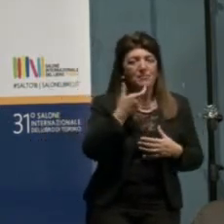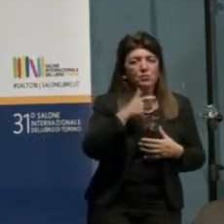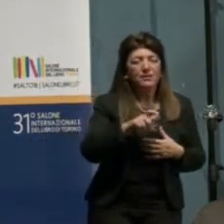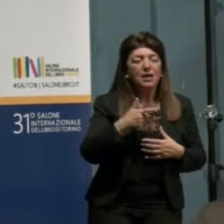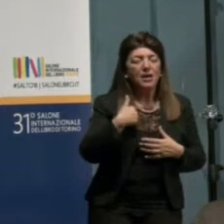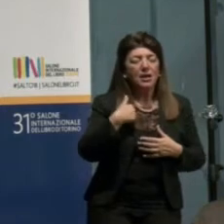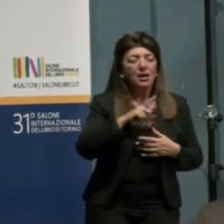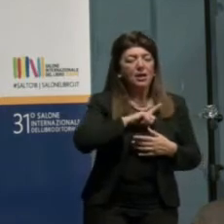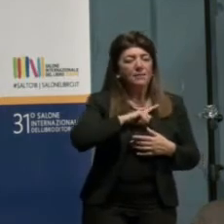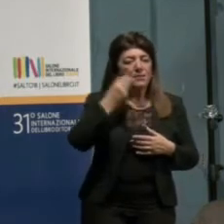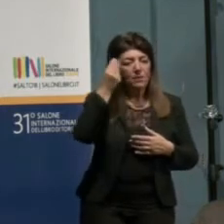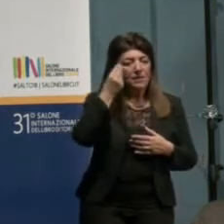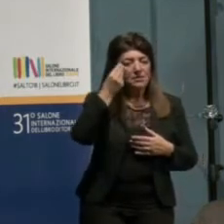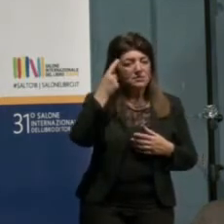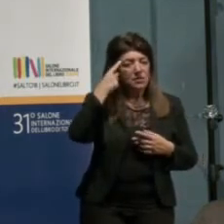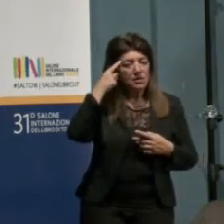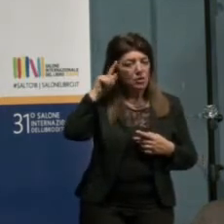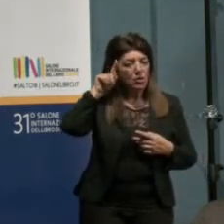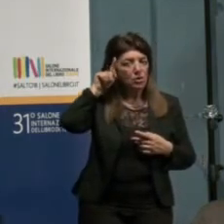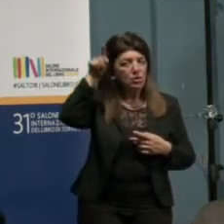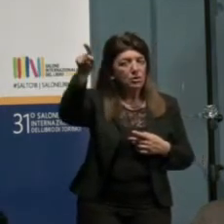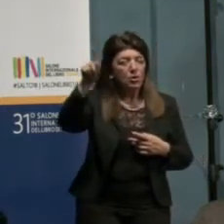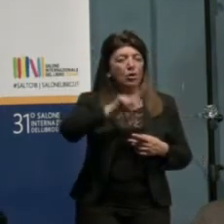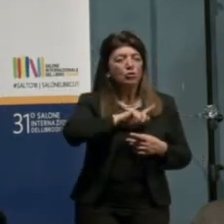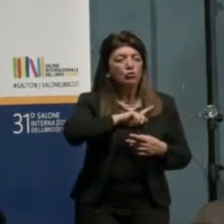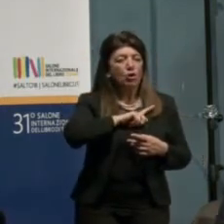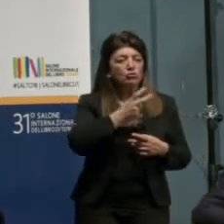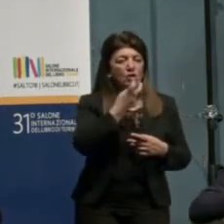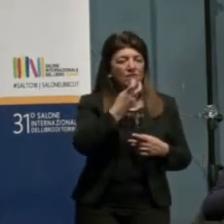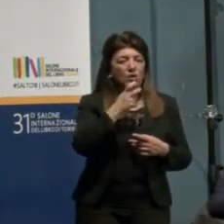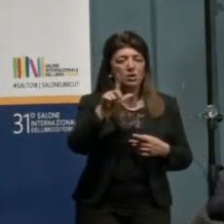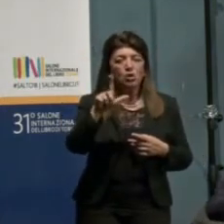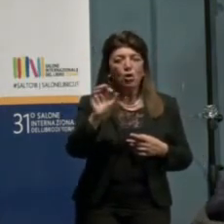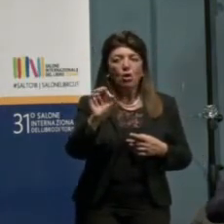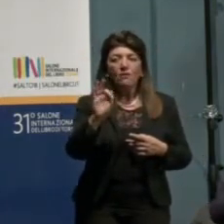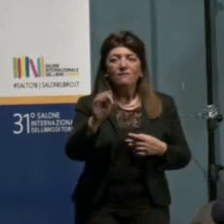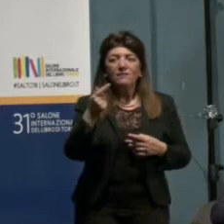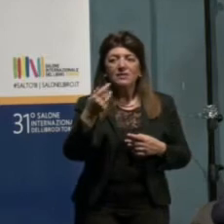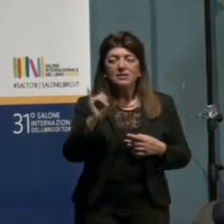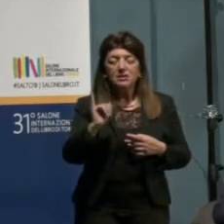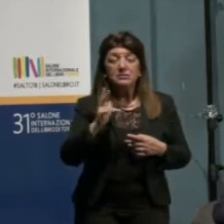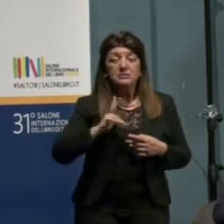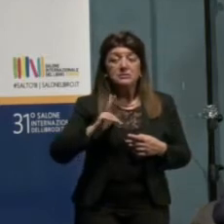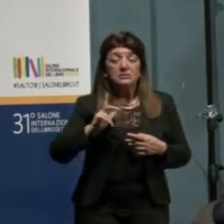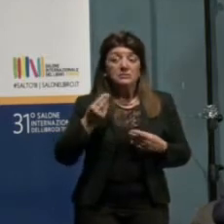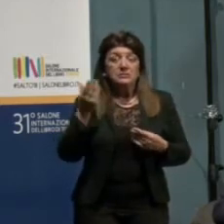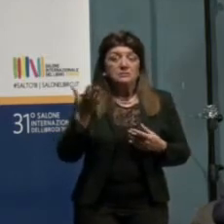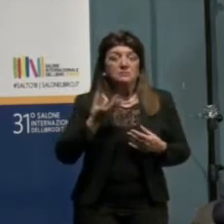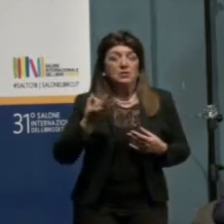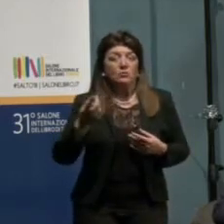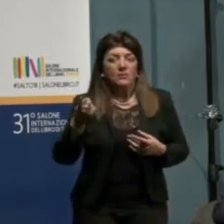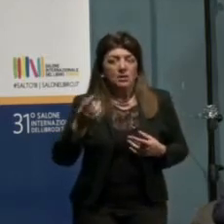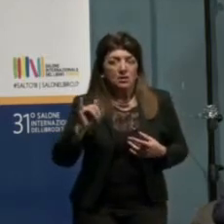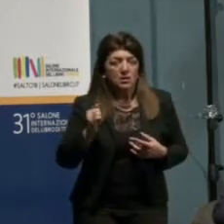va alla moglie di del nostro legale loft appunto spero tutto bene il fatto che